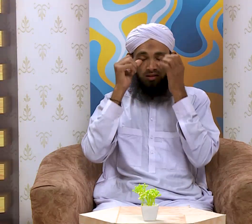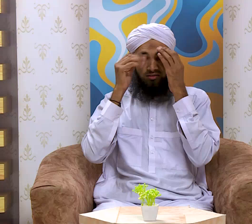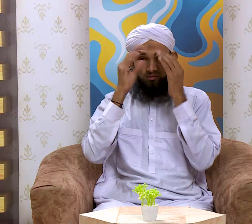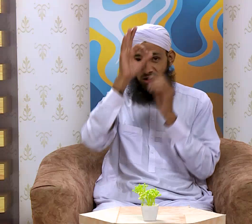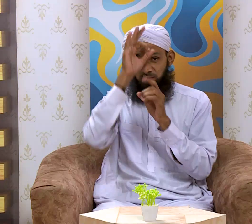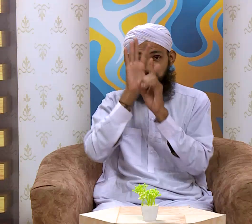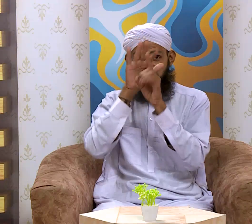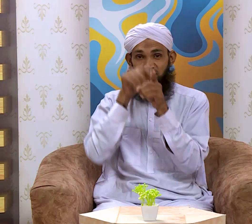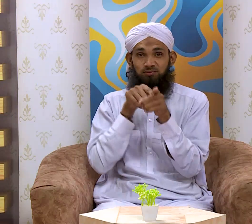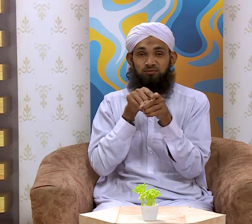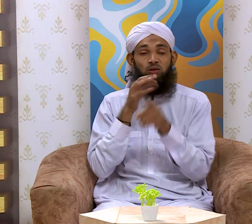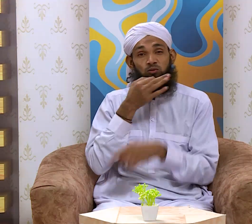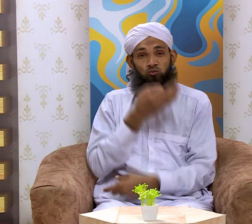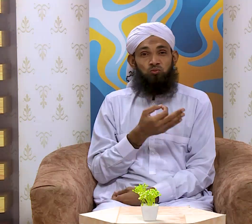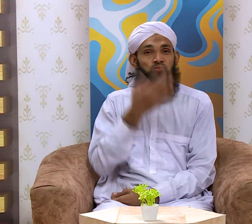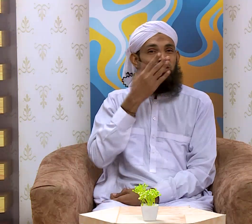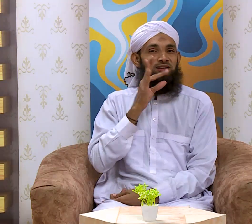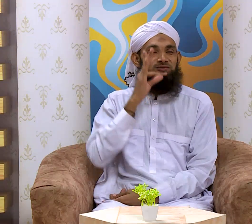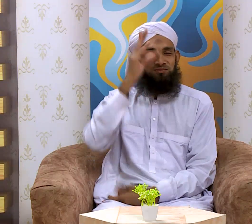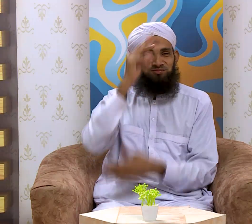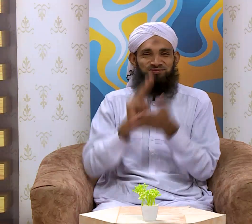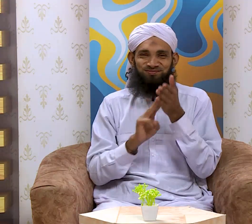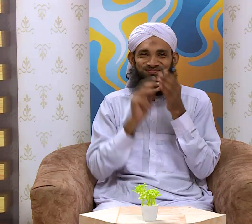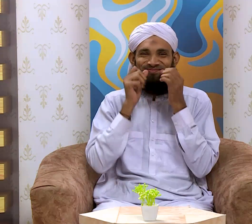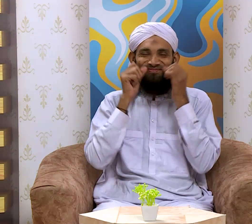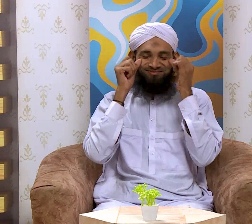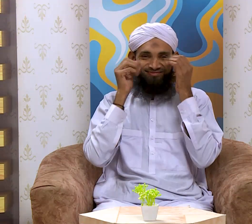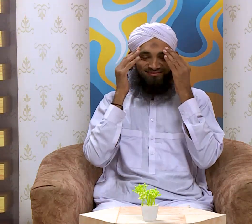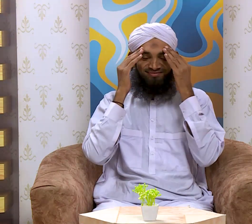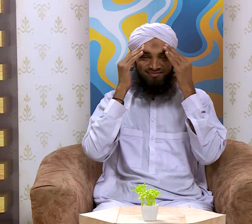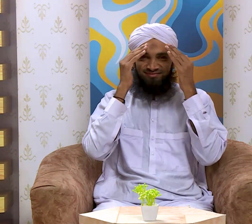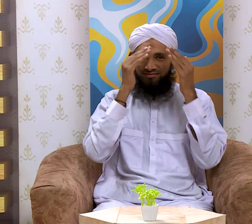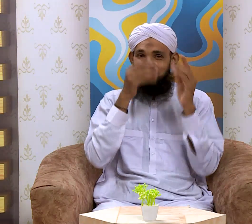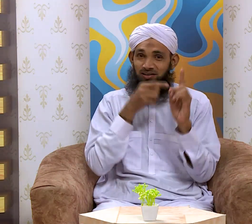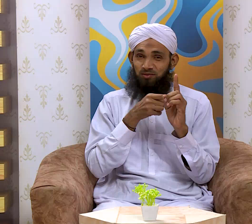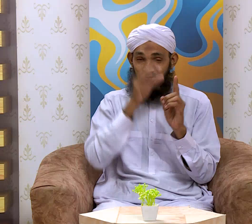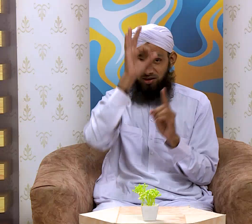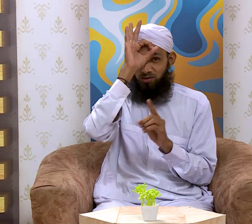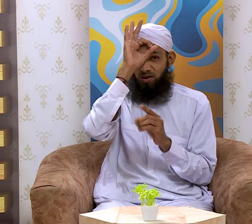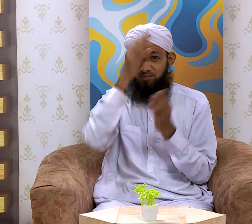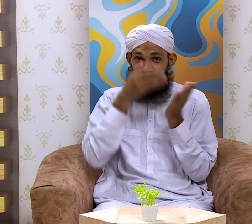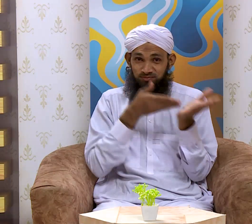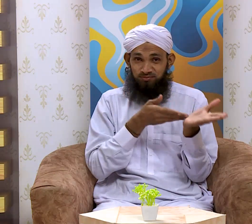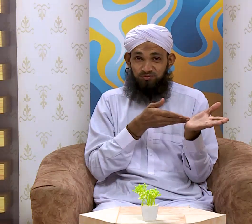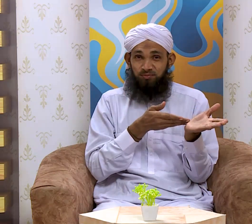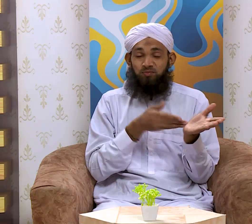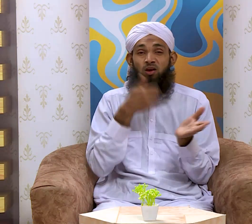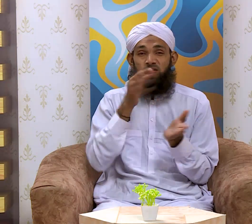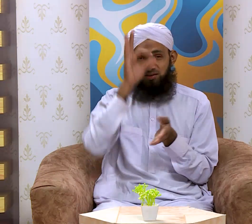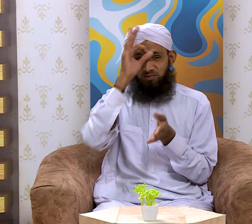یہ شرف بھی ہمارے کریم آقا صلی اللہ علیہ وآلہ وصحبہ وبارک وسلم کو عطا ہوا۔ اعلیٰ حضرت امام احمد رضا